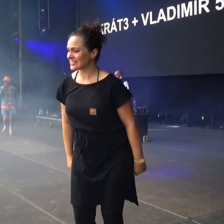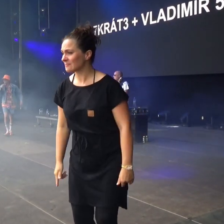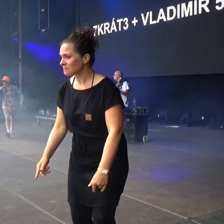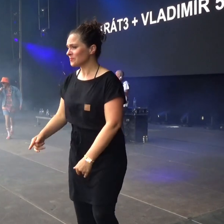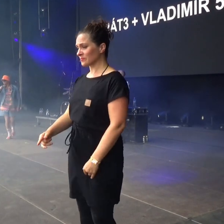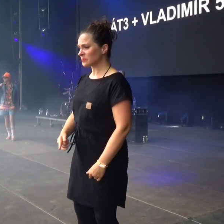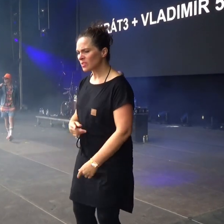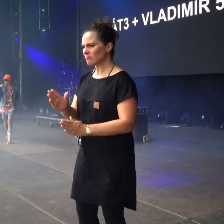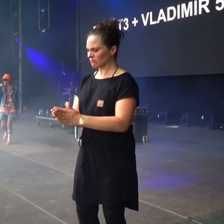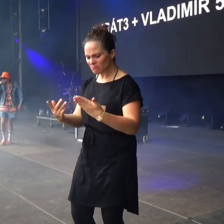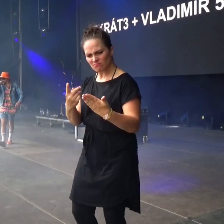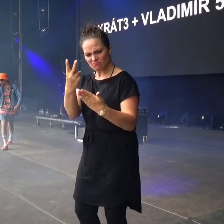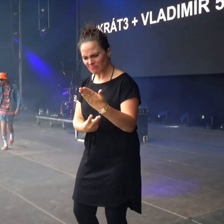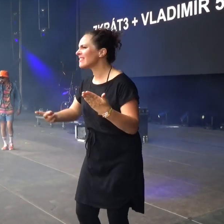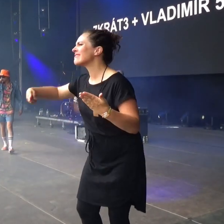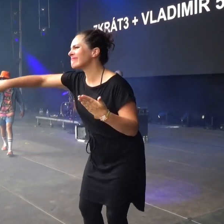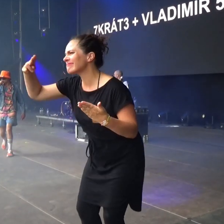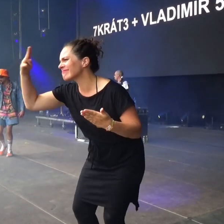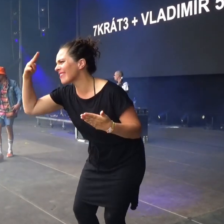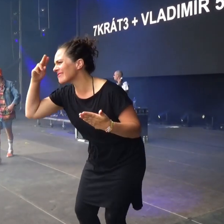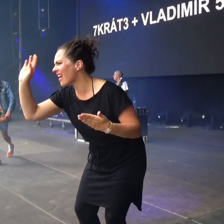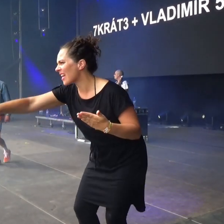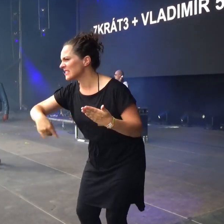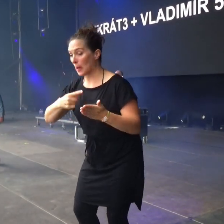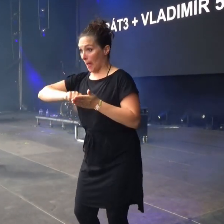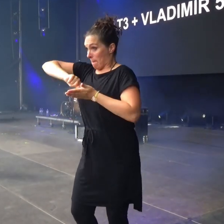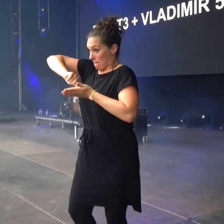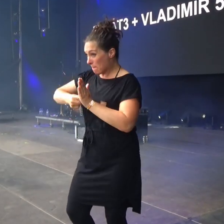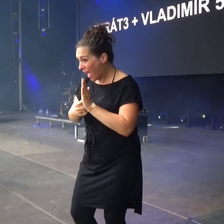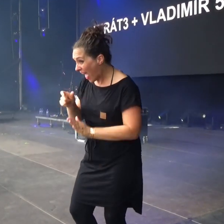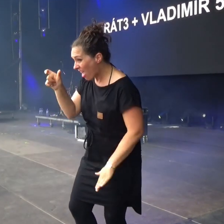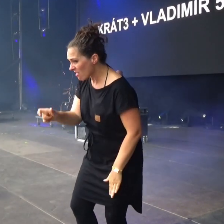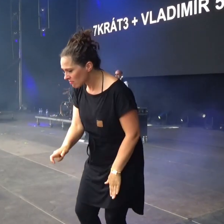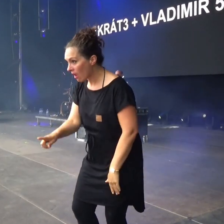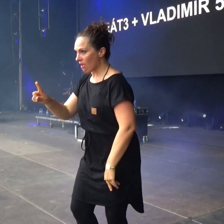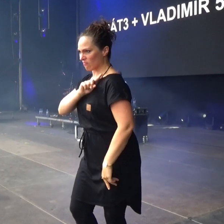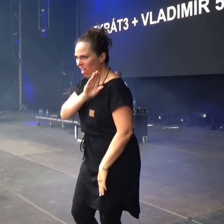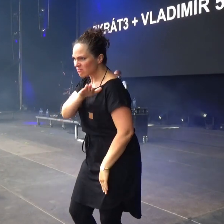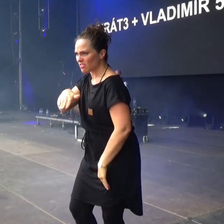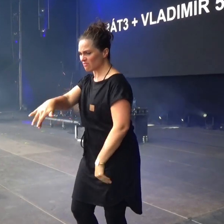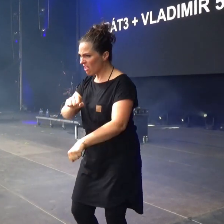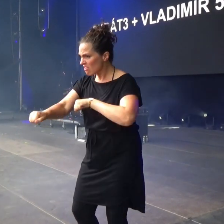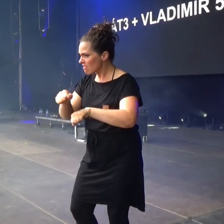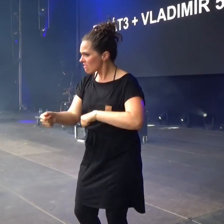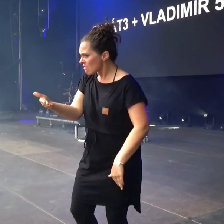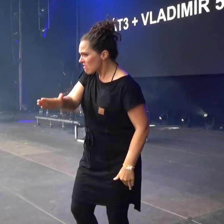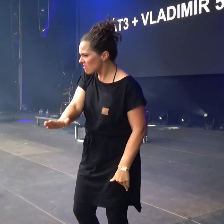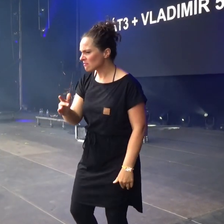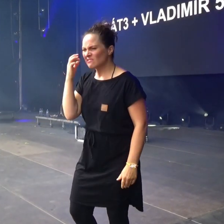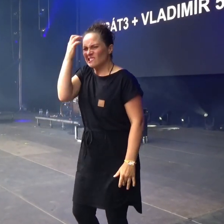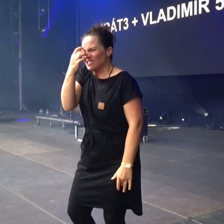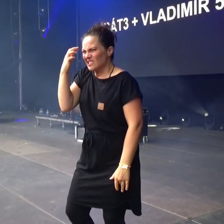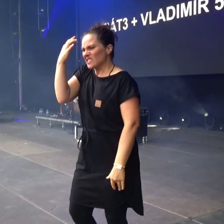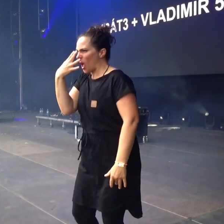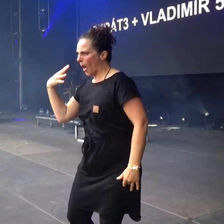češek to pořapoliv, petr, cokoli, haj, kdo se hlomal voli toho hrda zna, v postup někdo moči rozdřudí, tak jste,